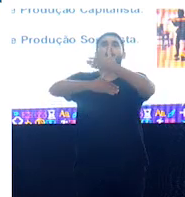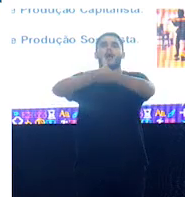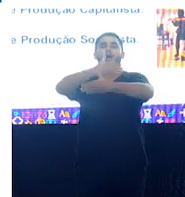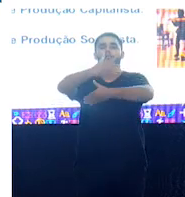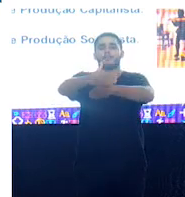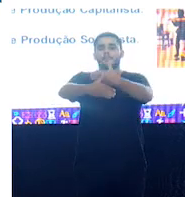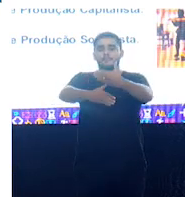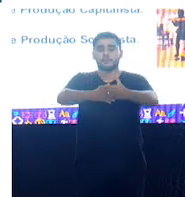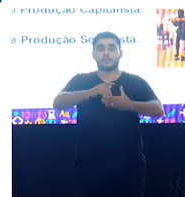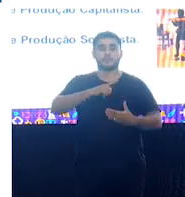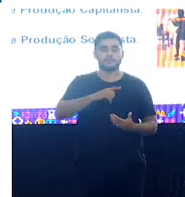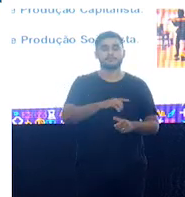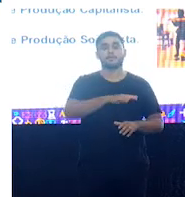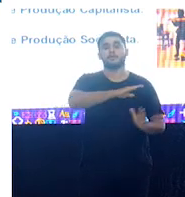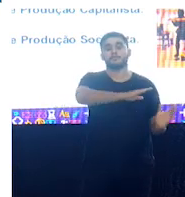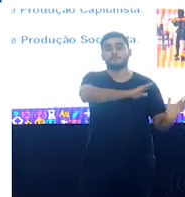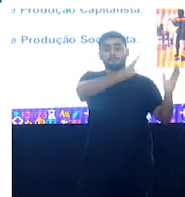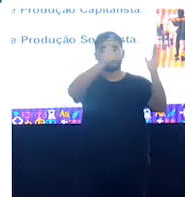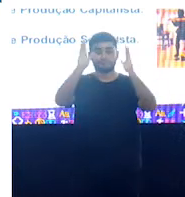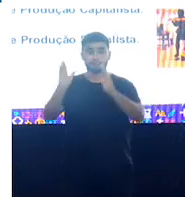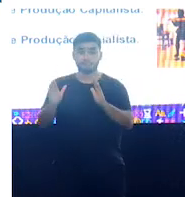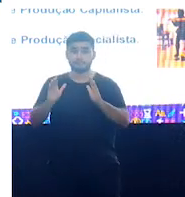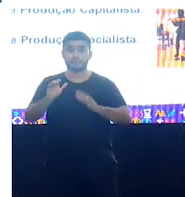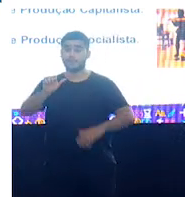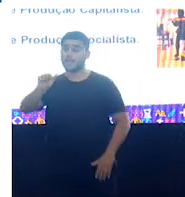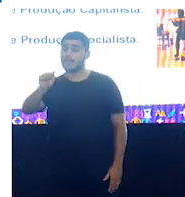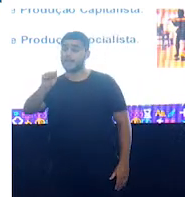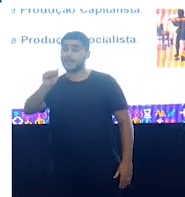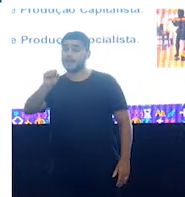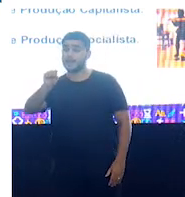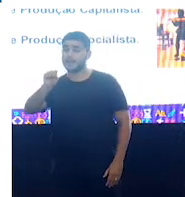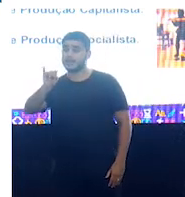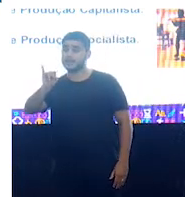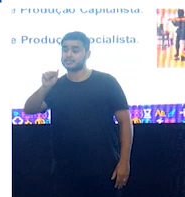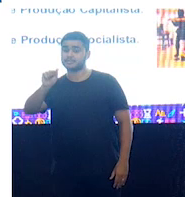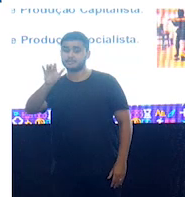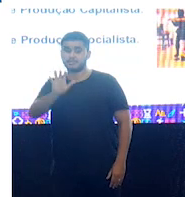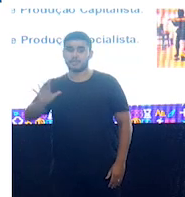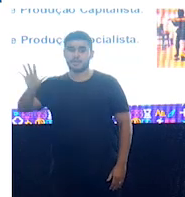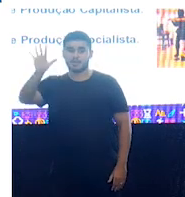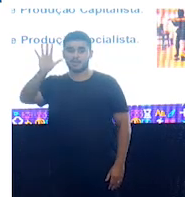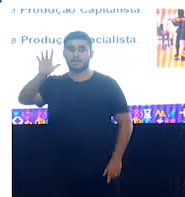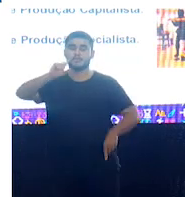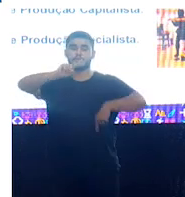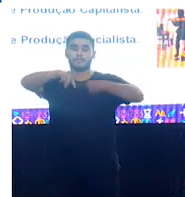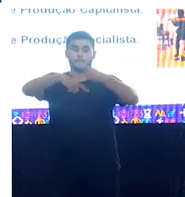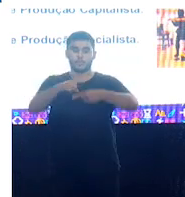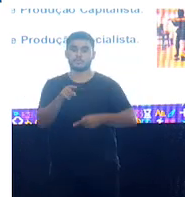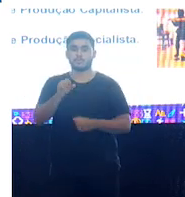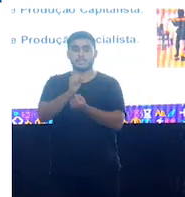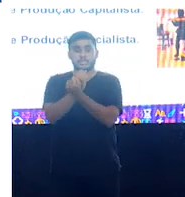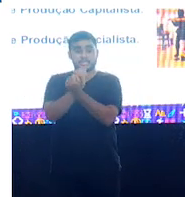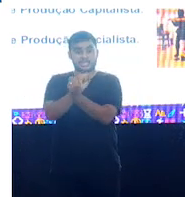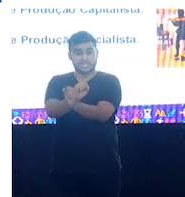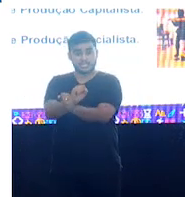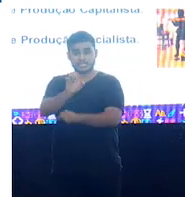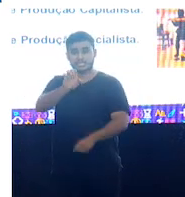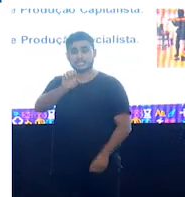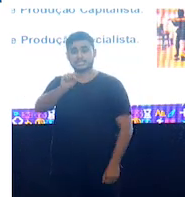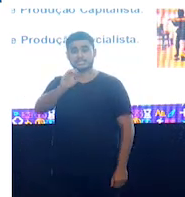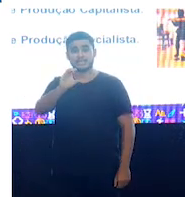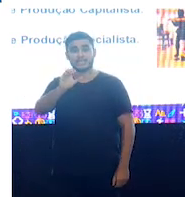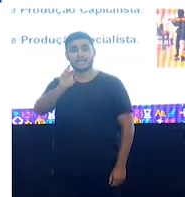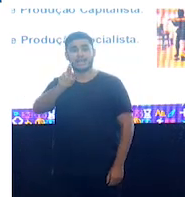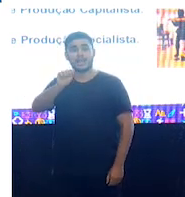sequência, depois do primitivo, vem o asiático, o escravista, o